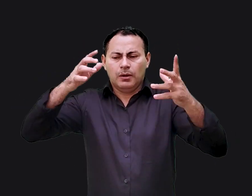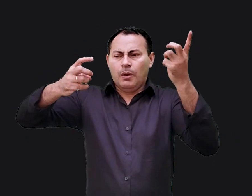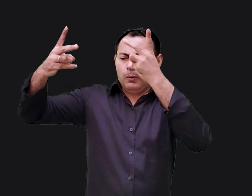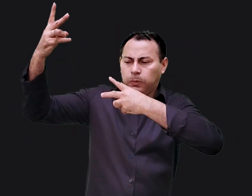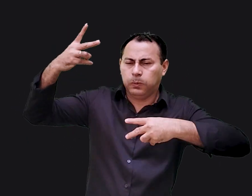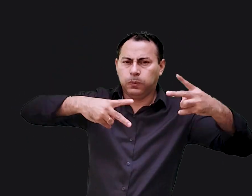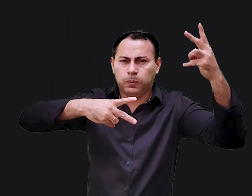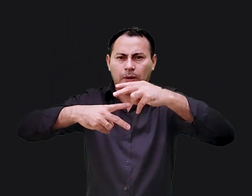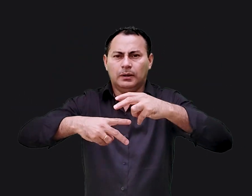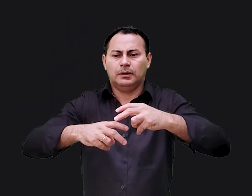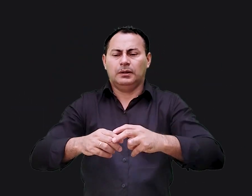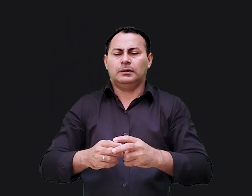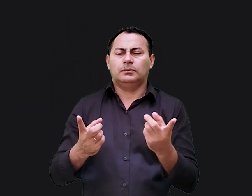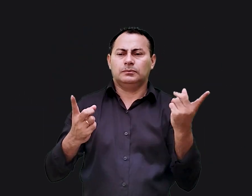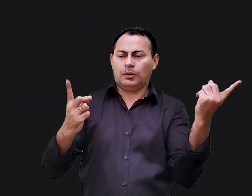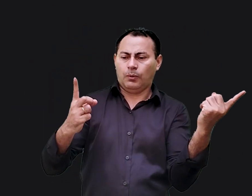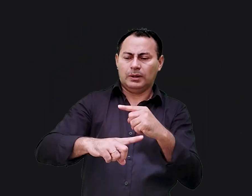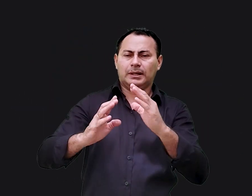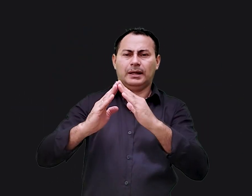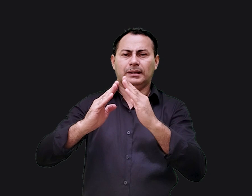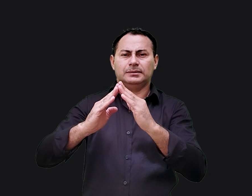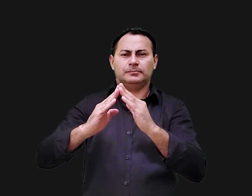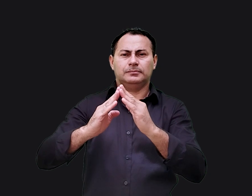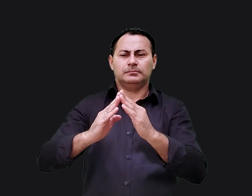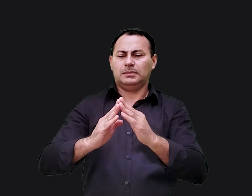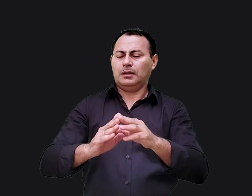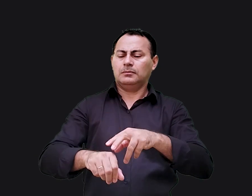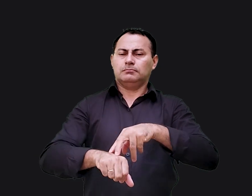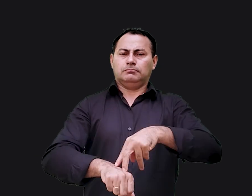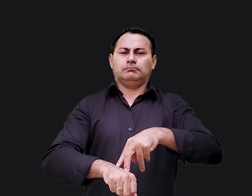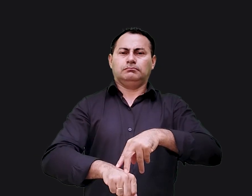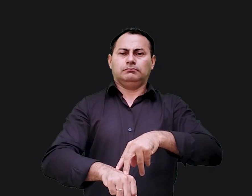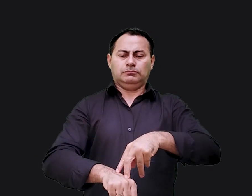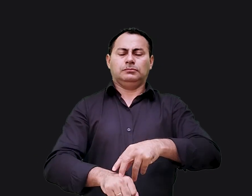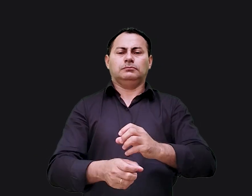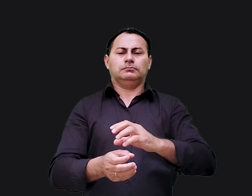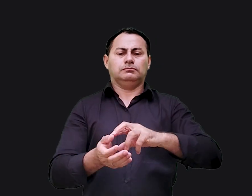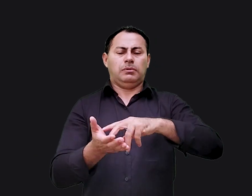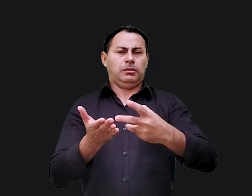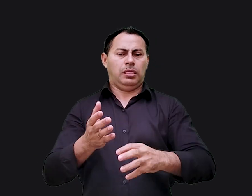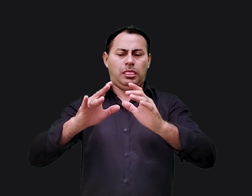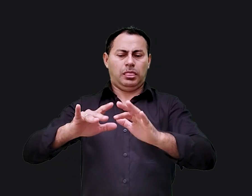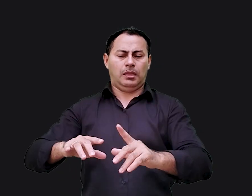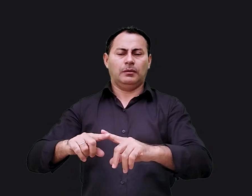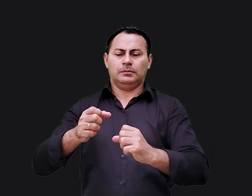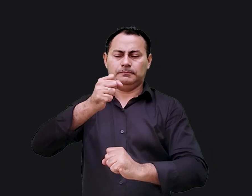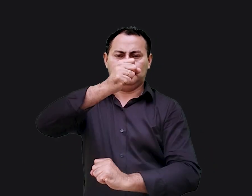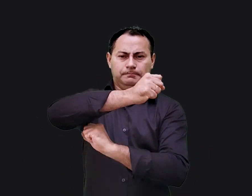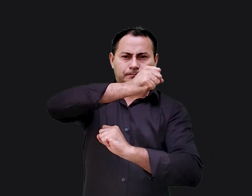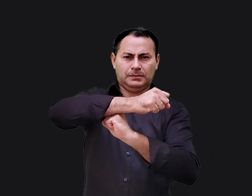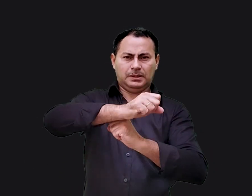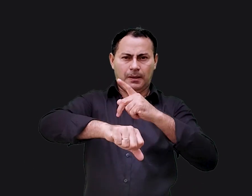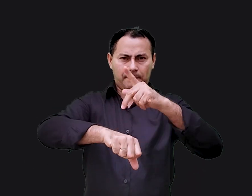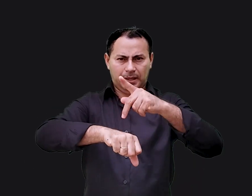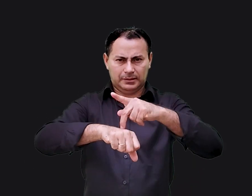rios, sopraram os ventos e deram contra aquela casa, e ela não caiu, porque tinha seus alicerces na